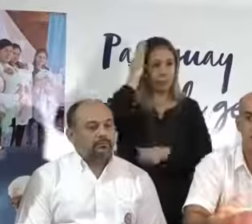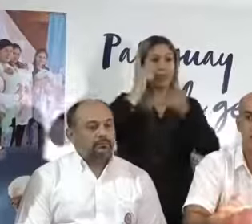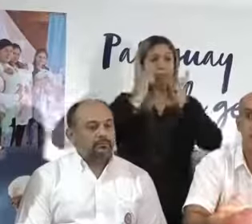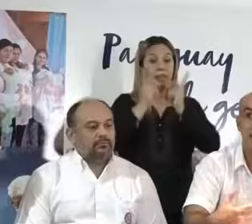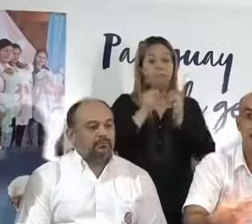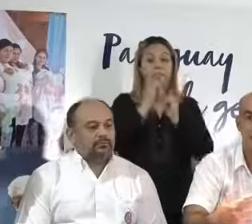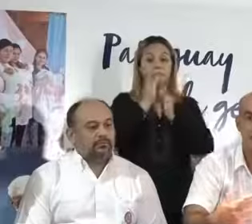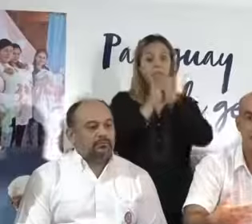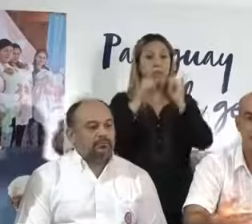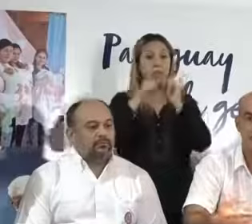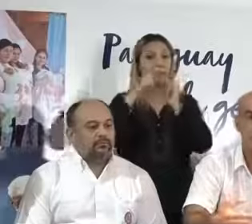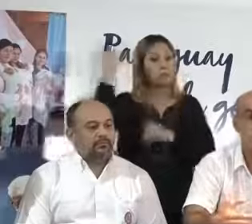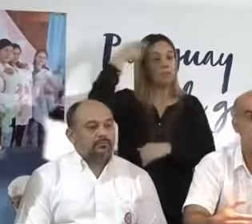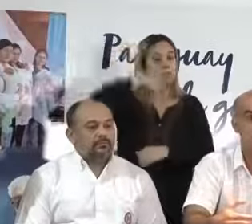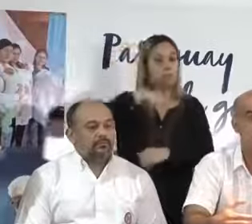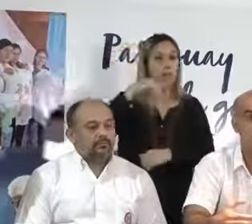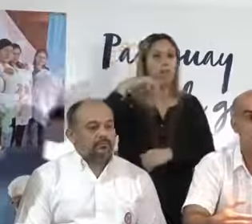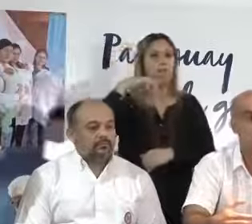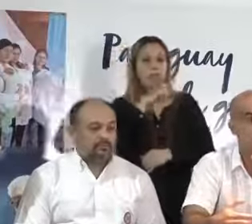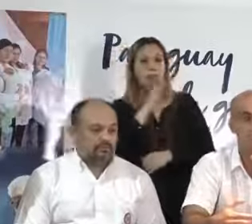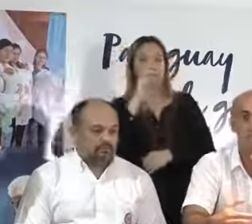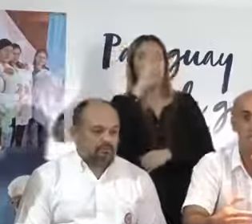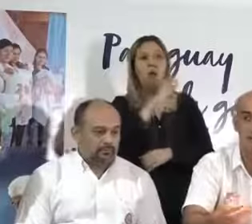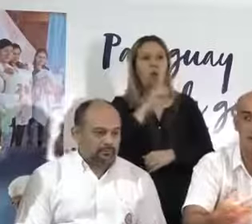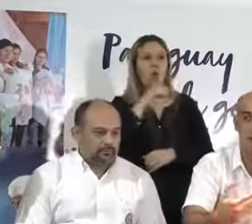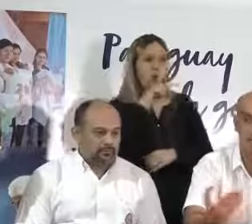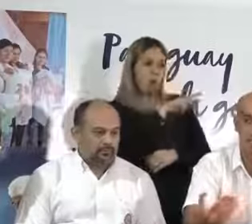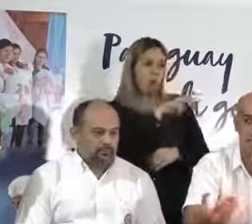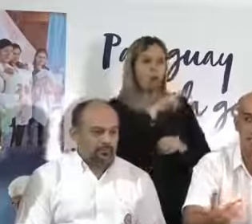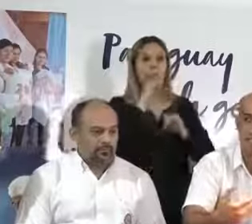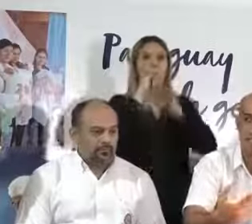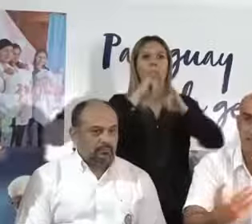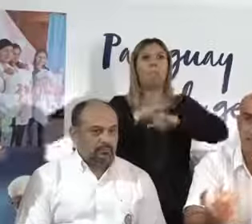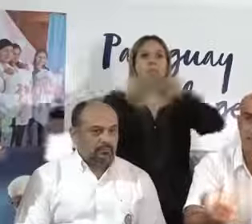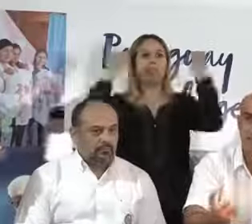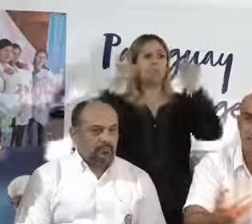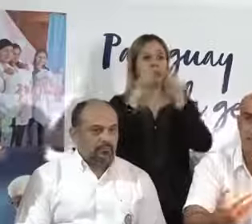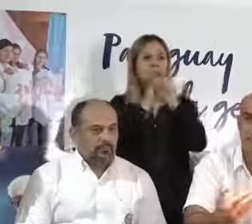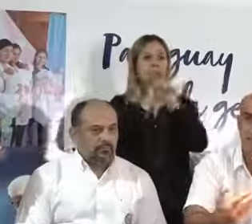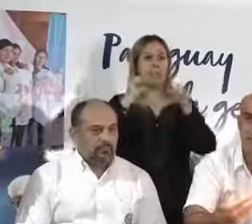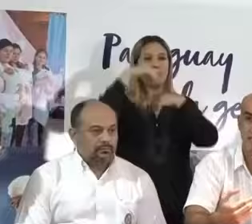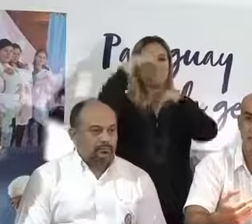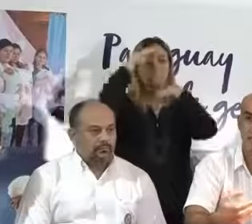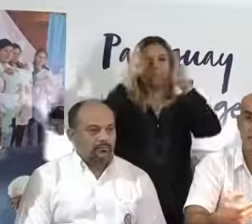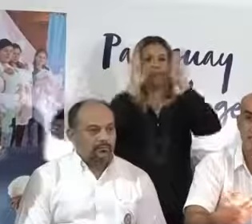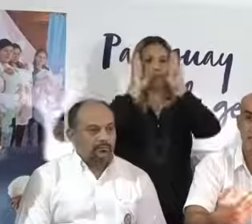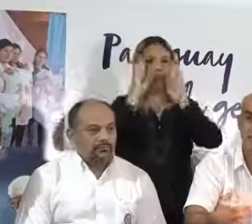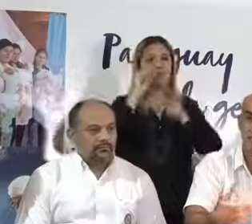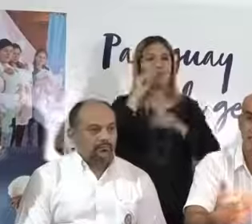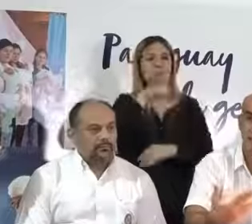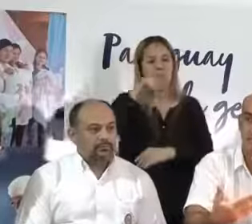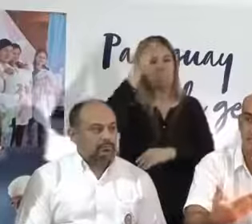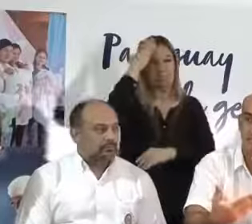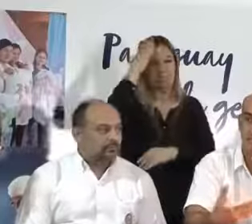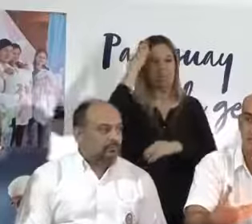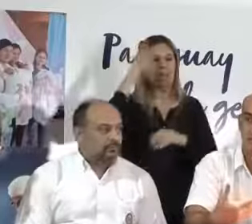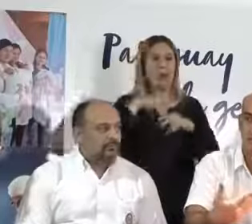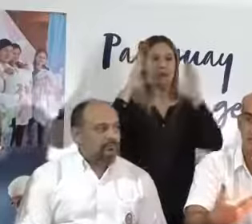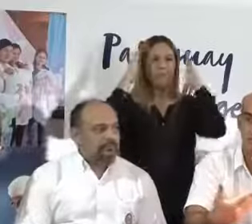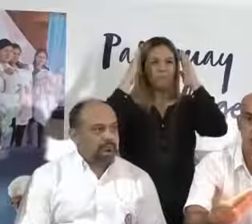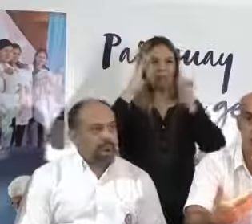información que es privada o información que incluso ni siquiera es oficial y que a veces circula por las redes y que puede